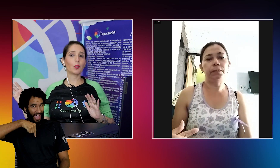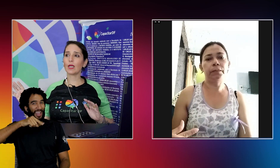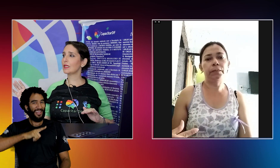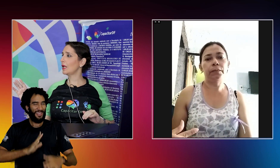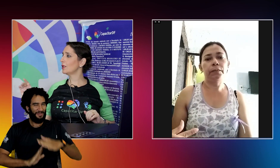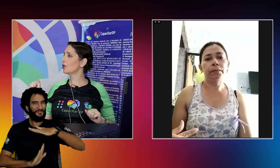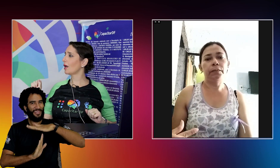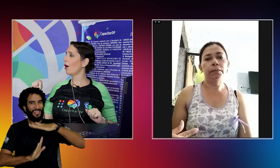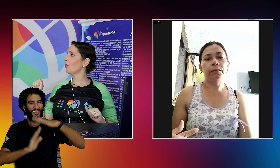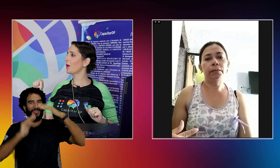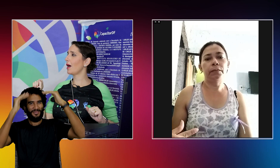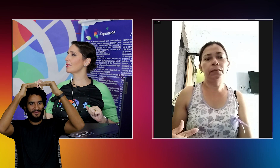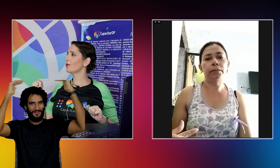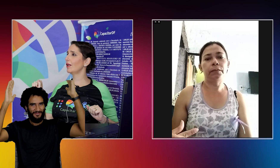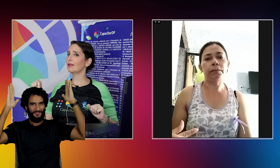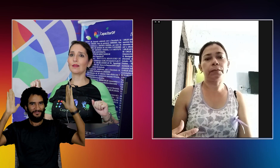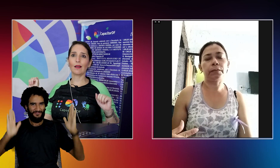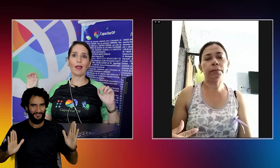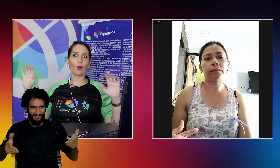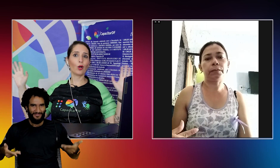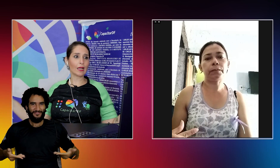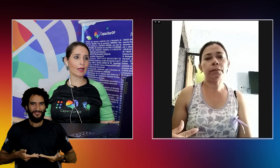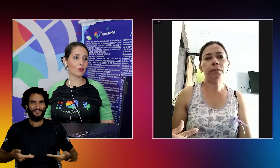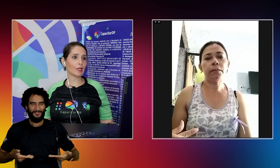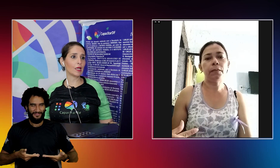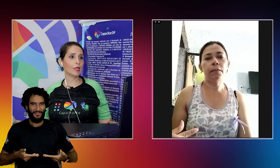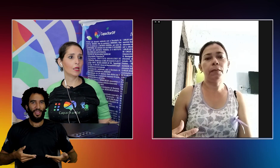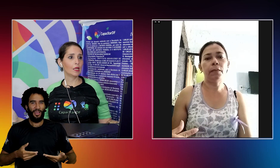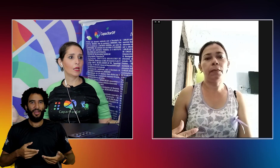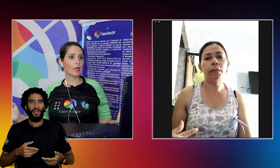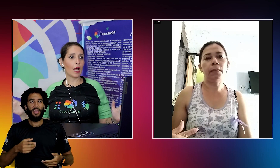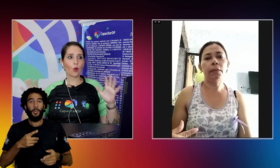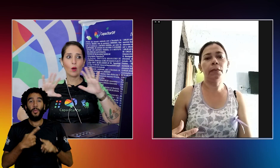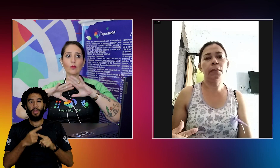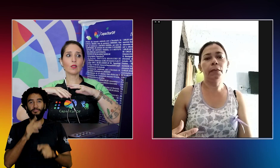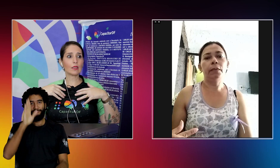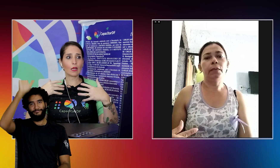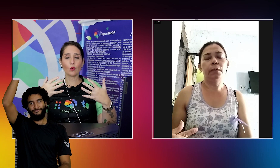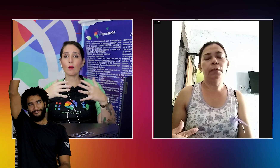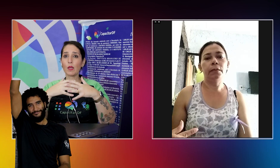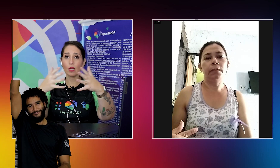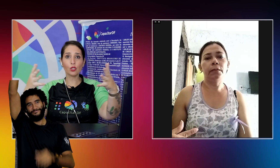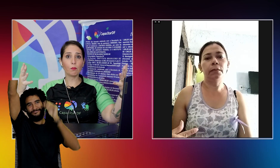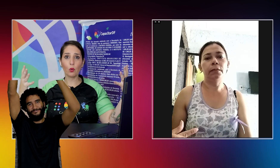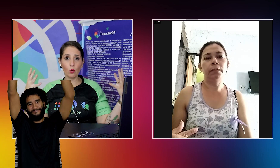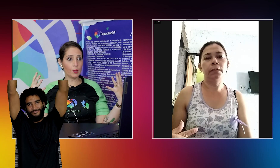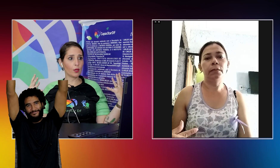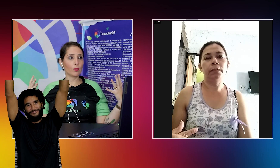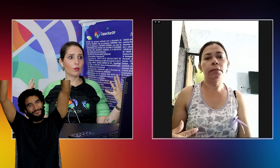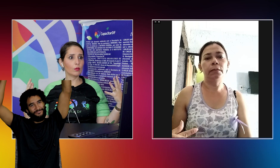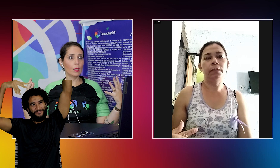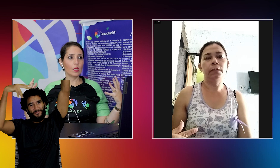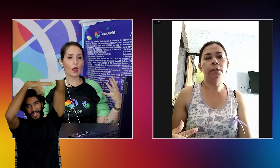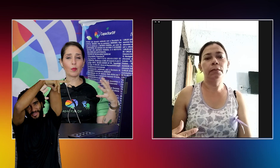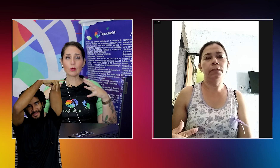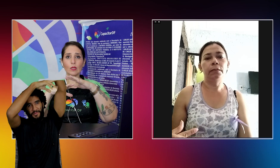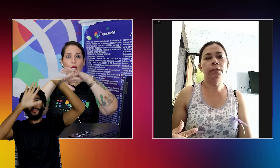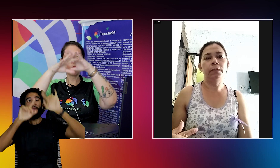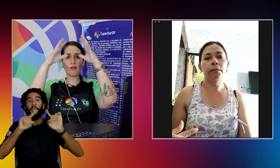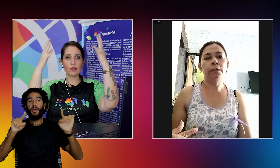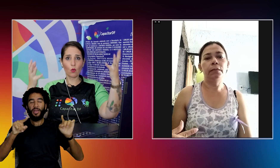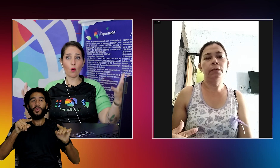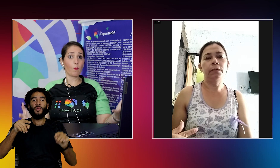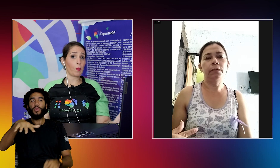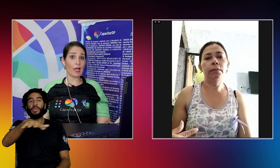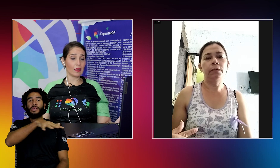aqui, porque se ele esticar o braço, ele é cortado, né? Quando você está num ambiente público, que a pessoa tem